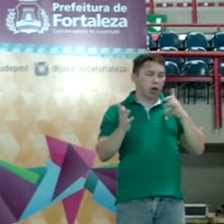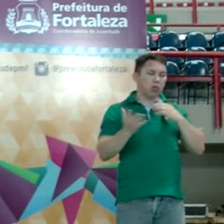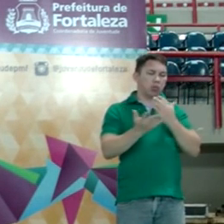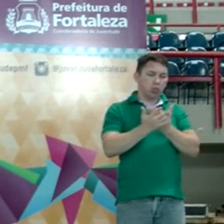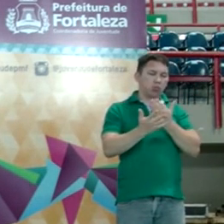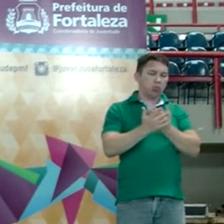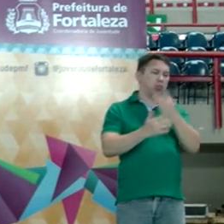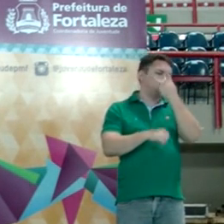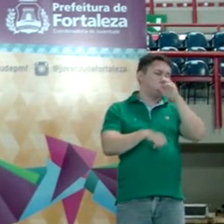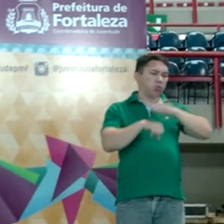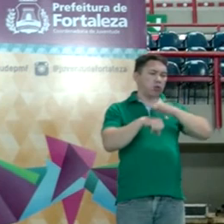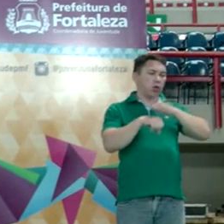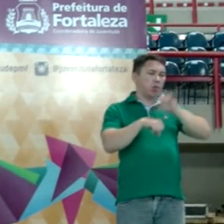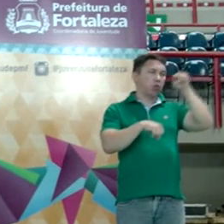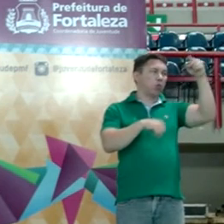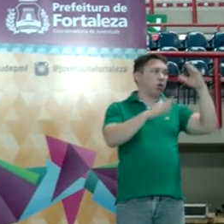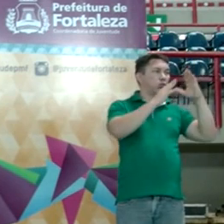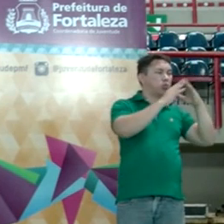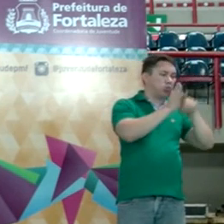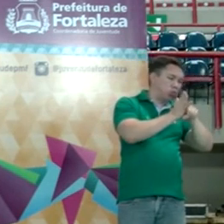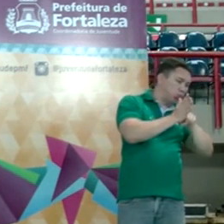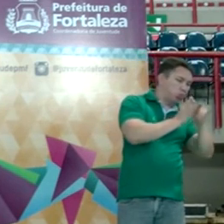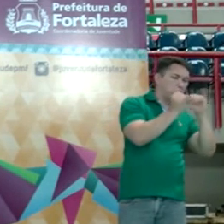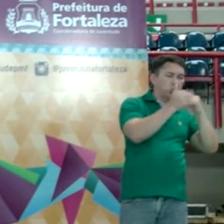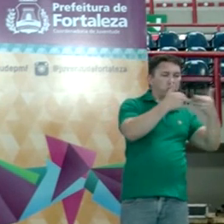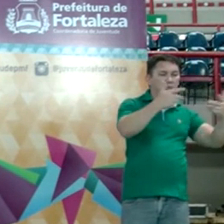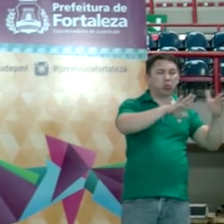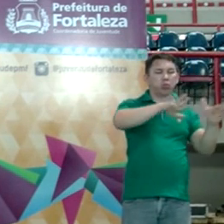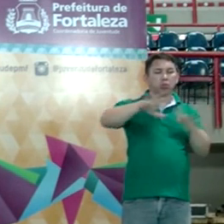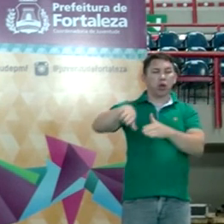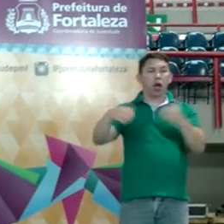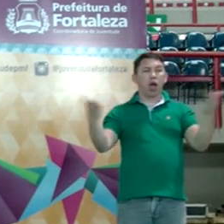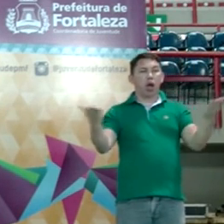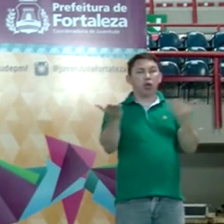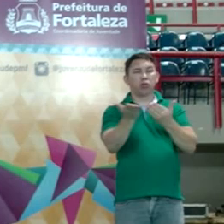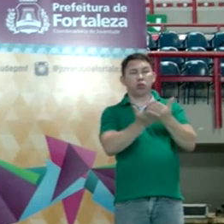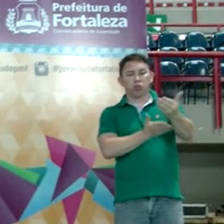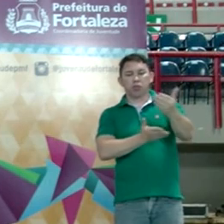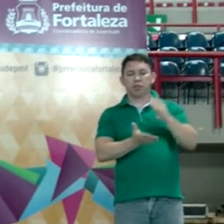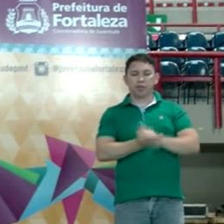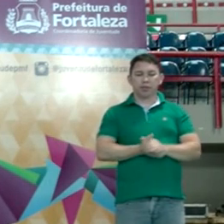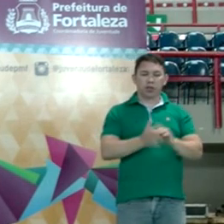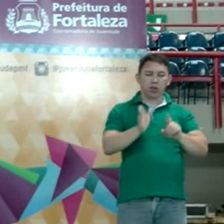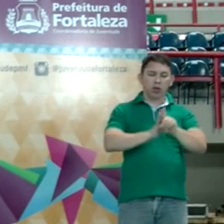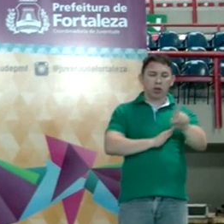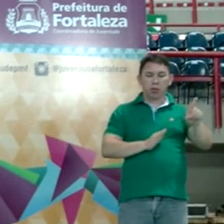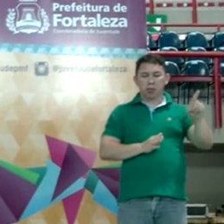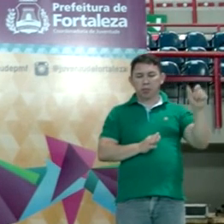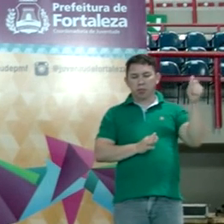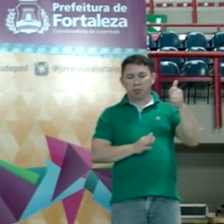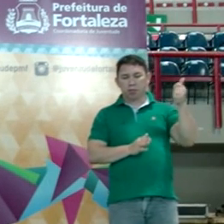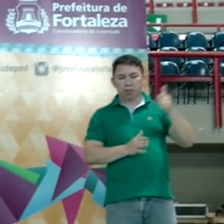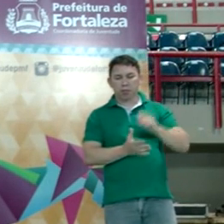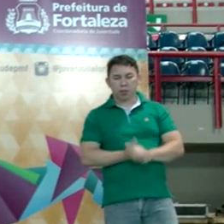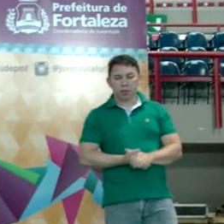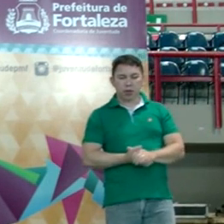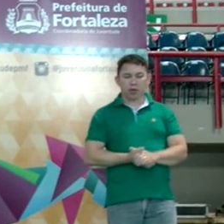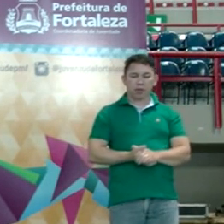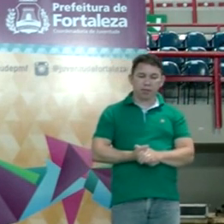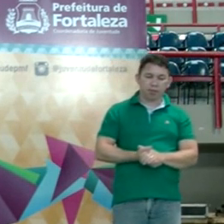deixar de procurar elas depois. Bom? Então vamos começar aí com a primeira. Olha